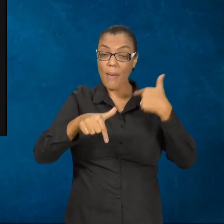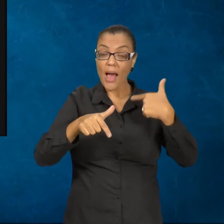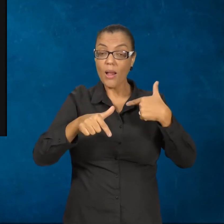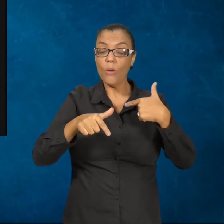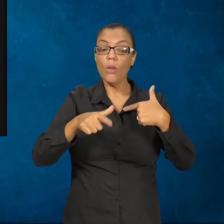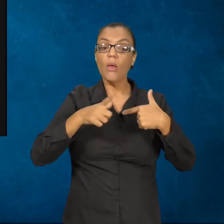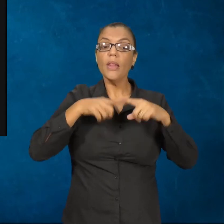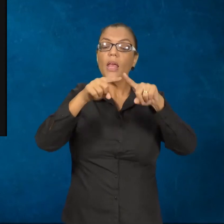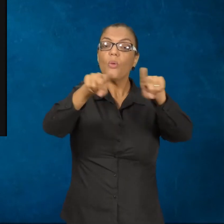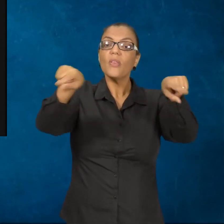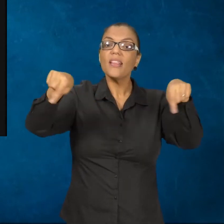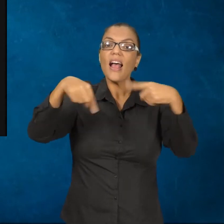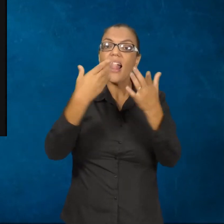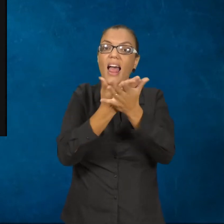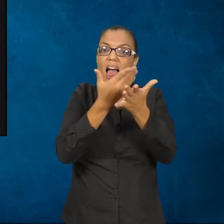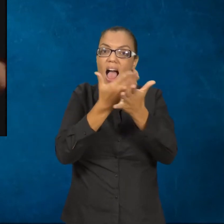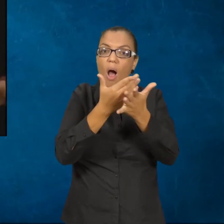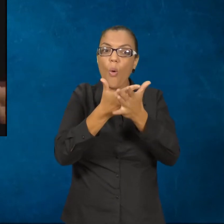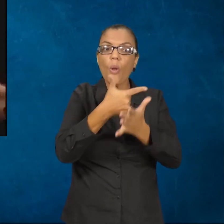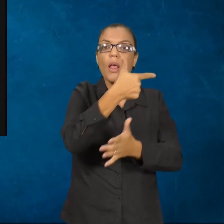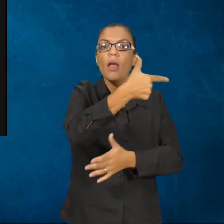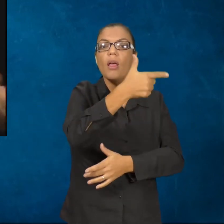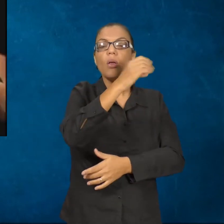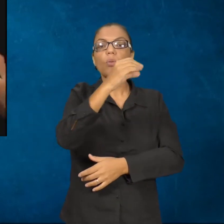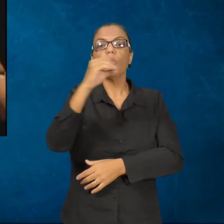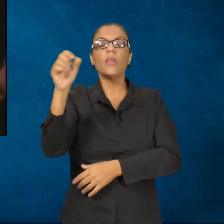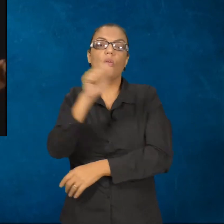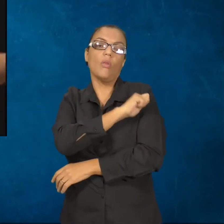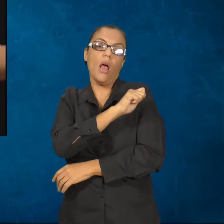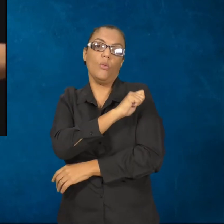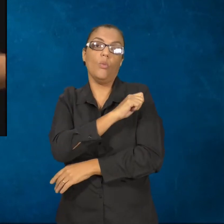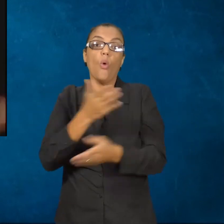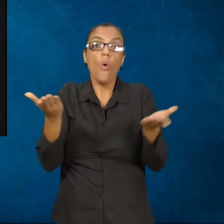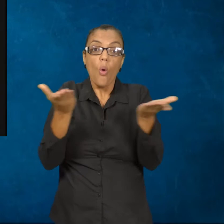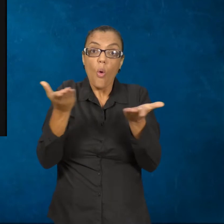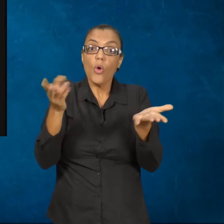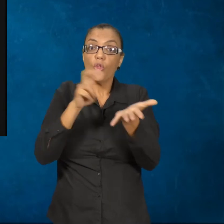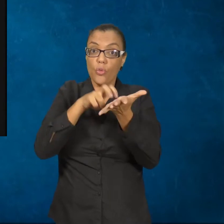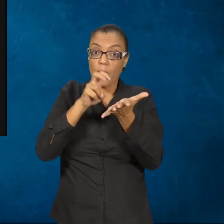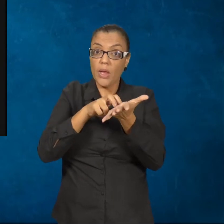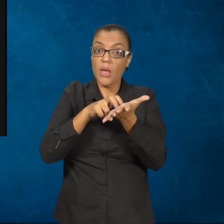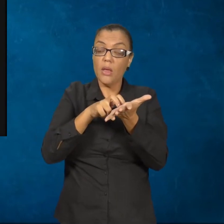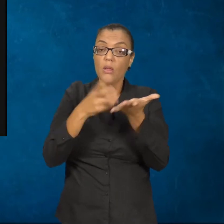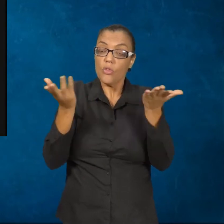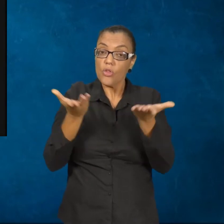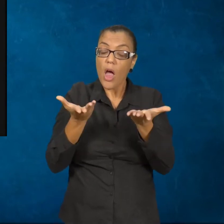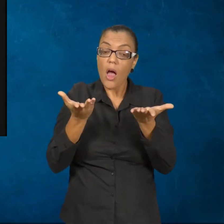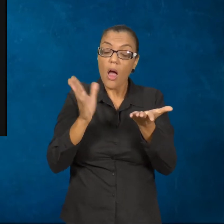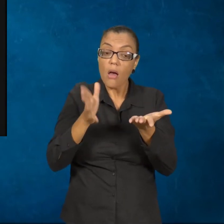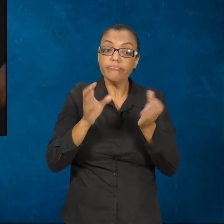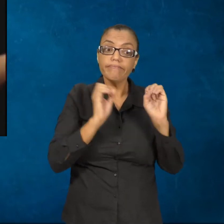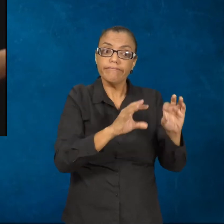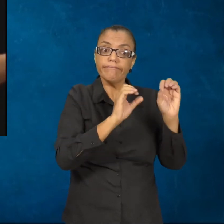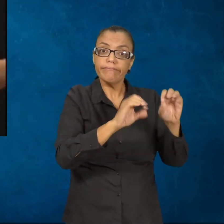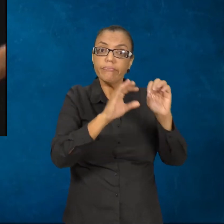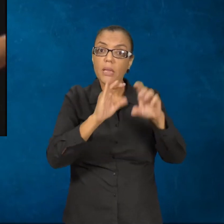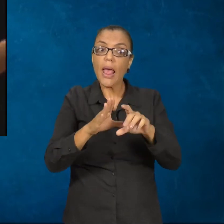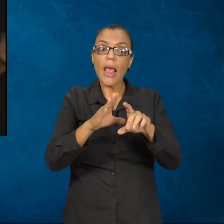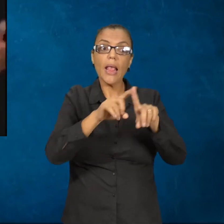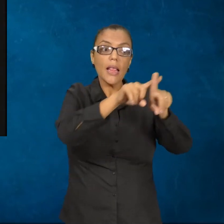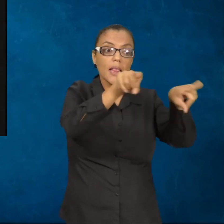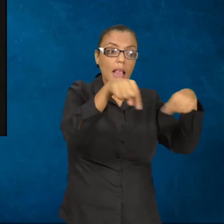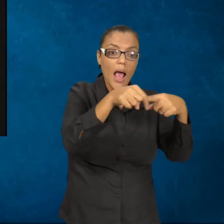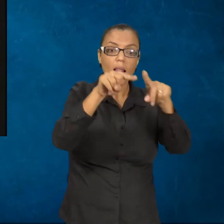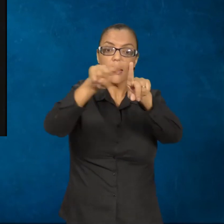aula para salas de 200 alunos. Hoje de manhã, antes de vir para cá, eu já dei aula para 600 alunos. Dei 3 aulas